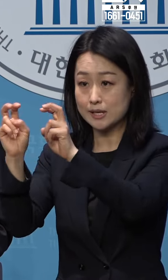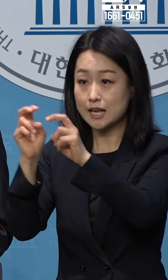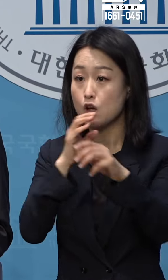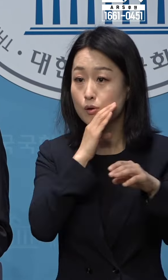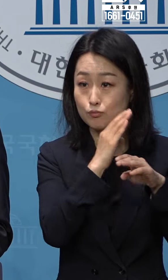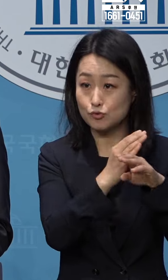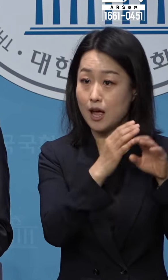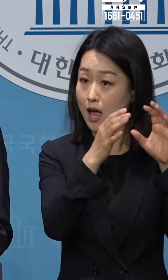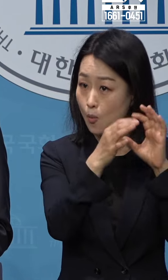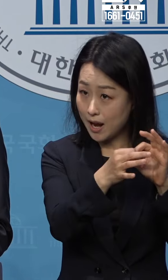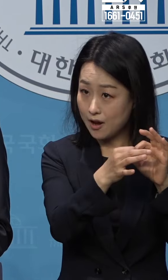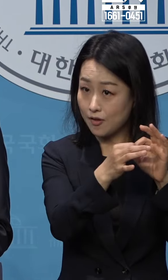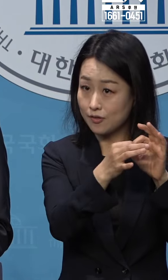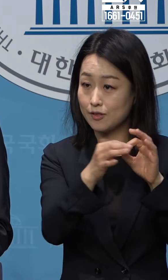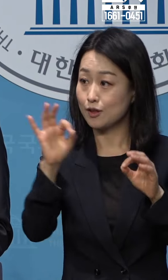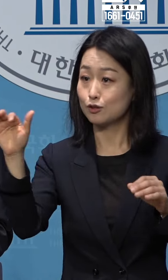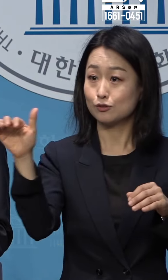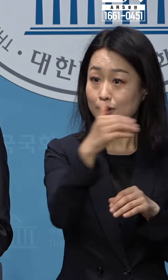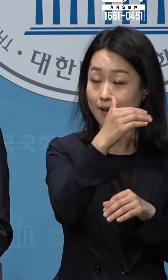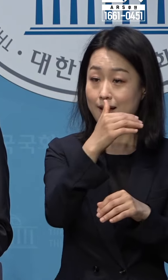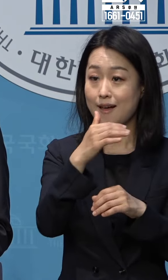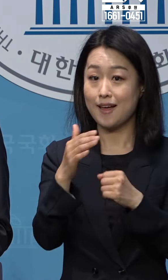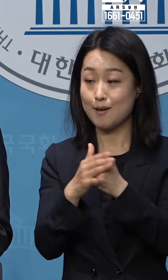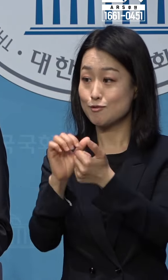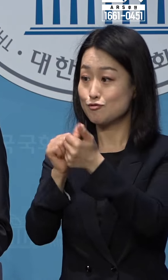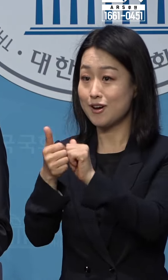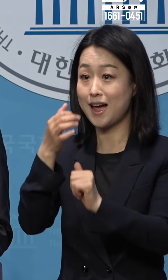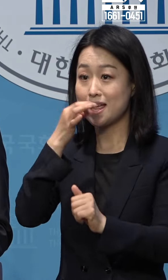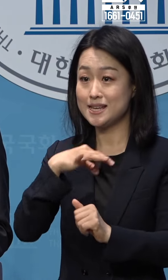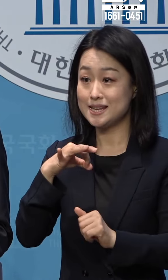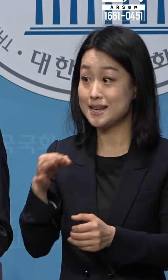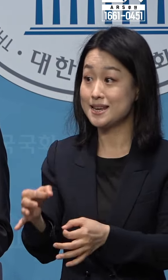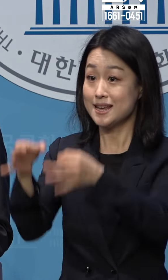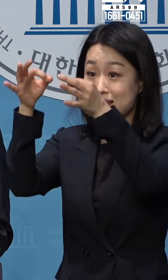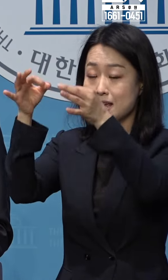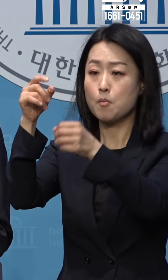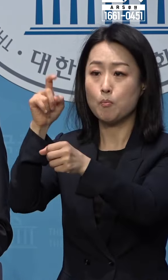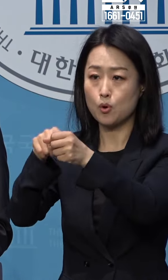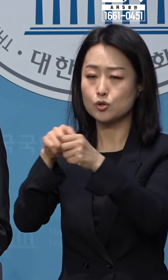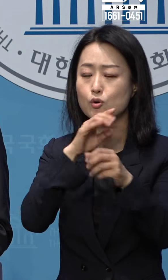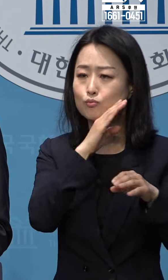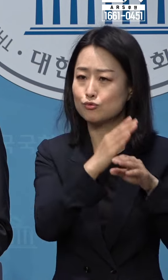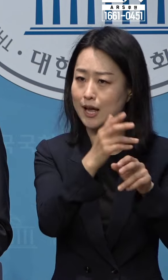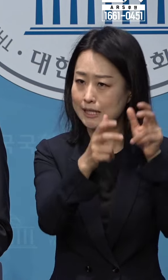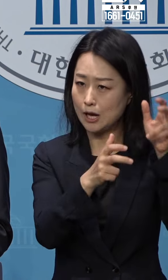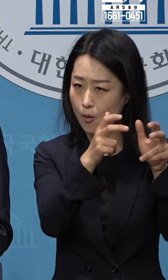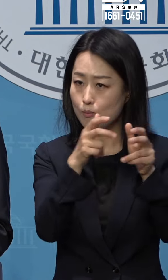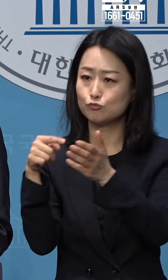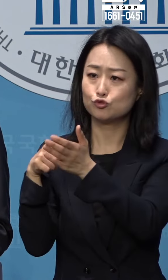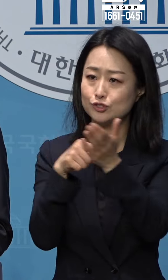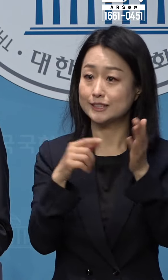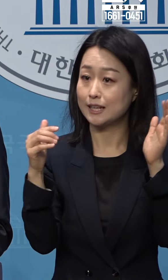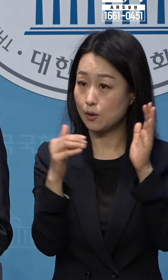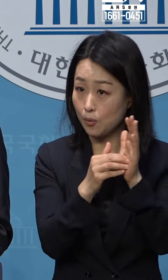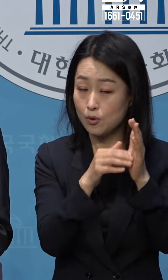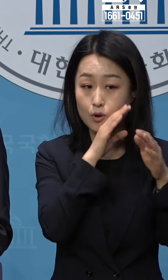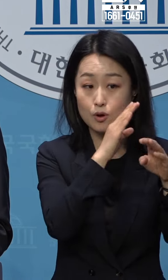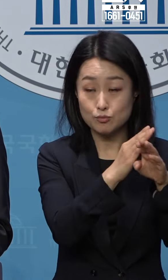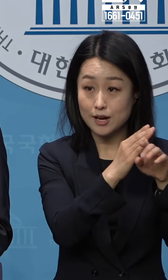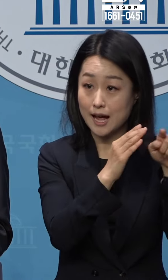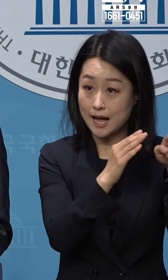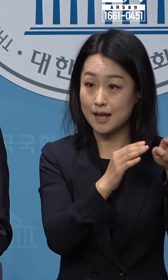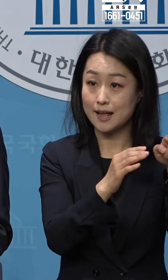관련 테마주 수주로 주가 상승의 이익을 얻기 위한 목적으로 대북 사업을 추진하면서 북한측에